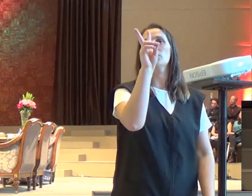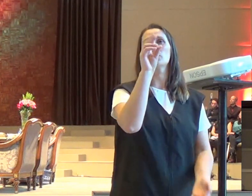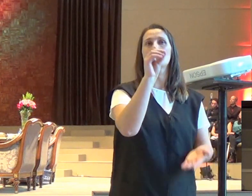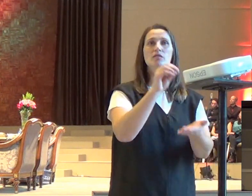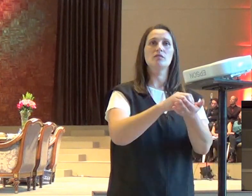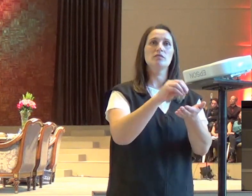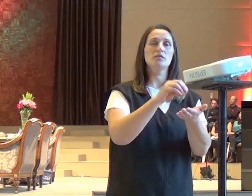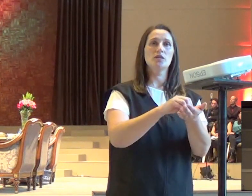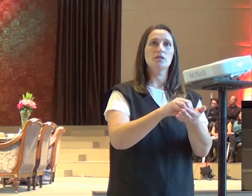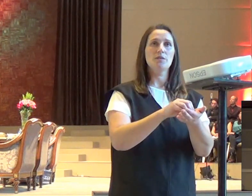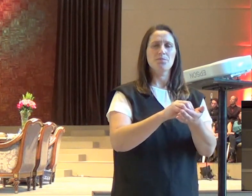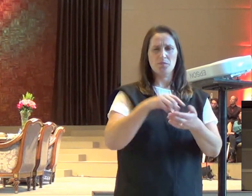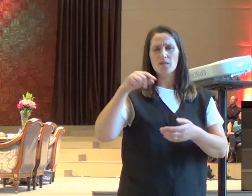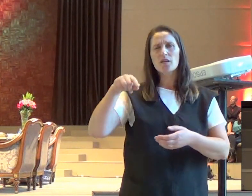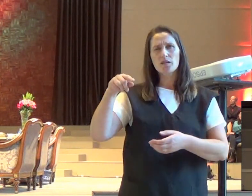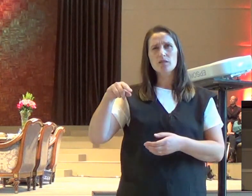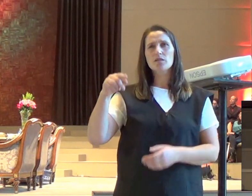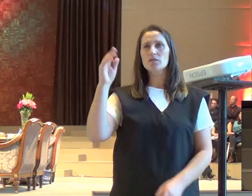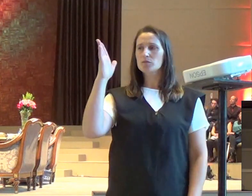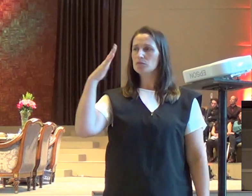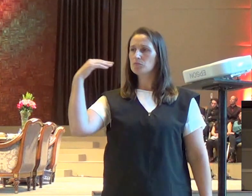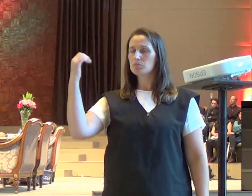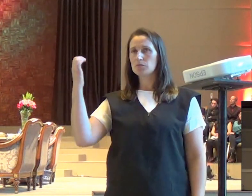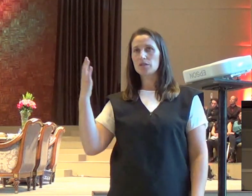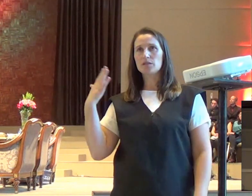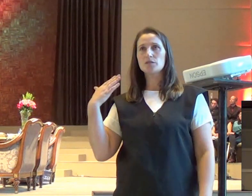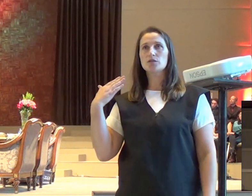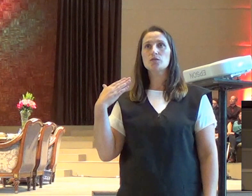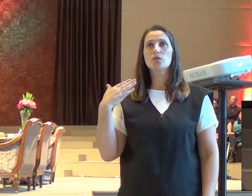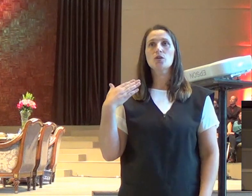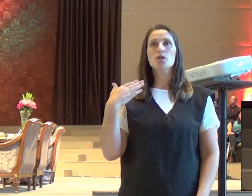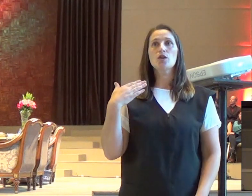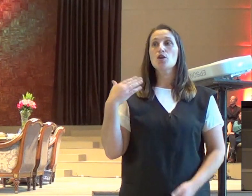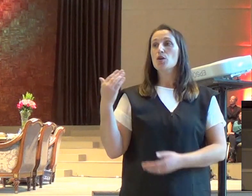índice de morte é de jovens do sexo masculino